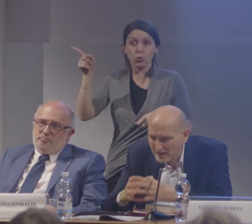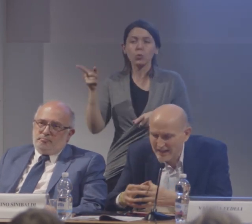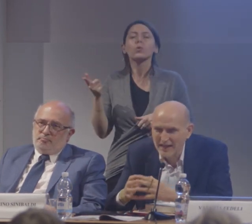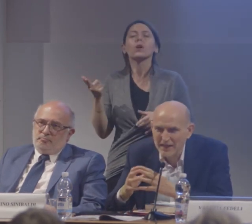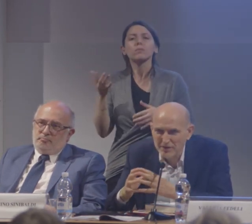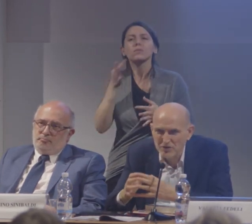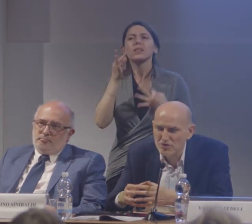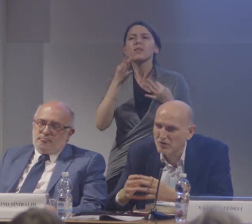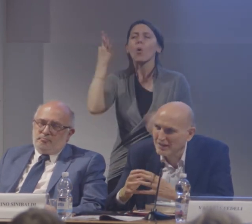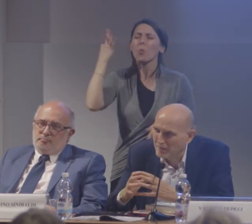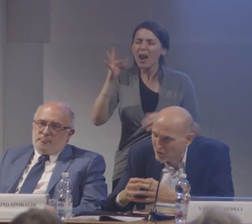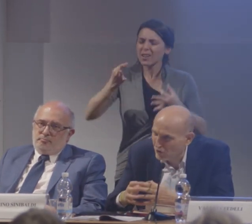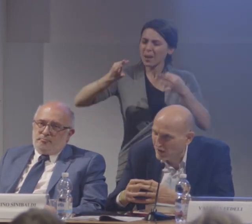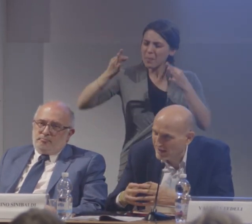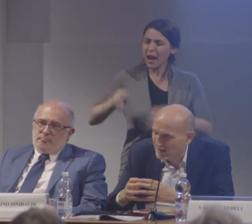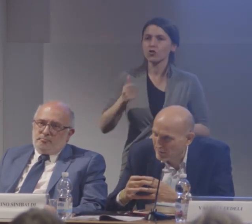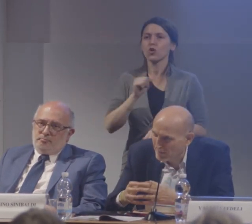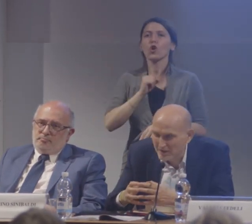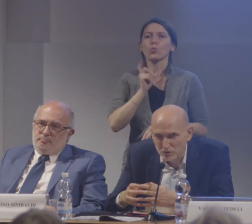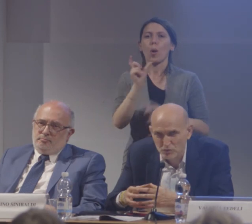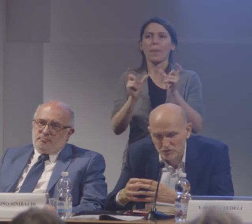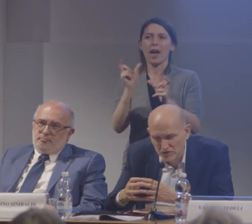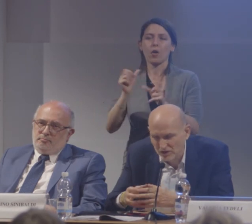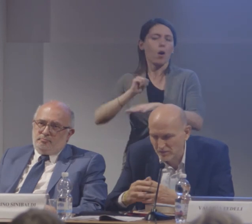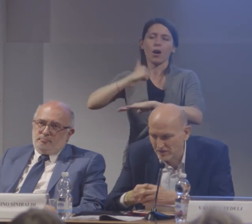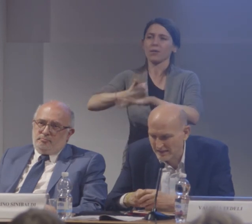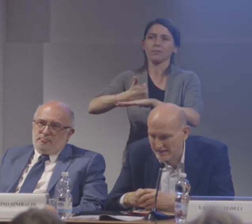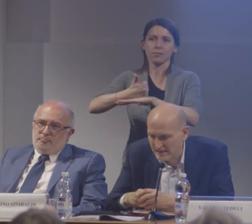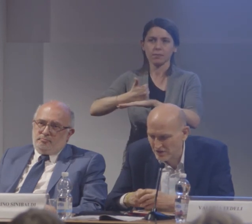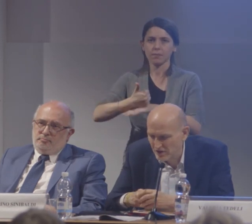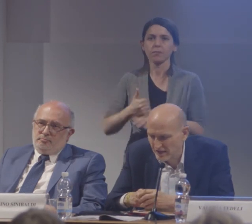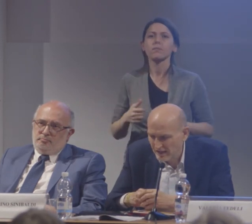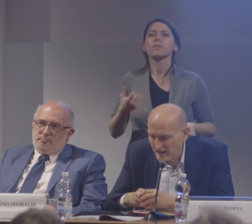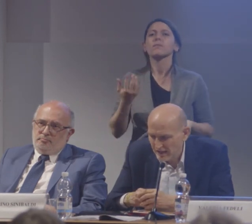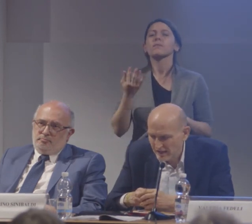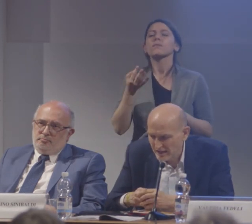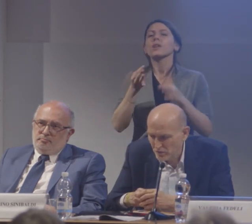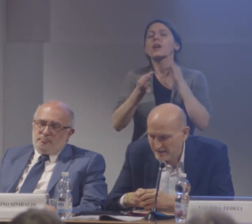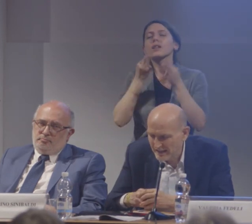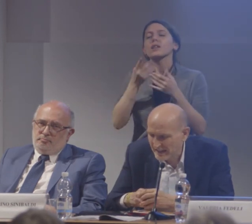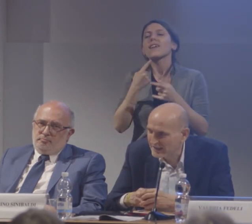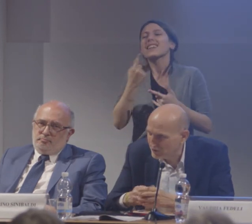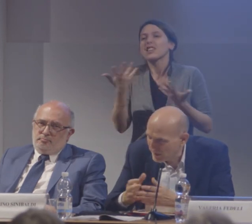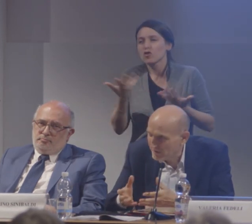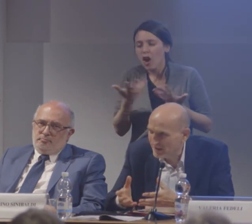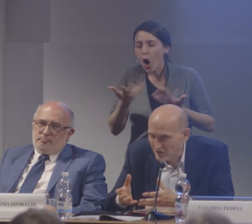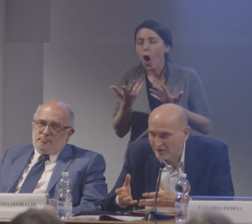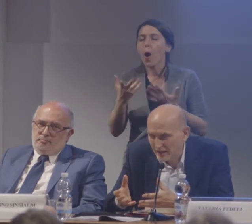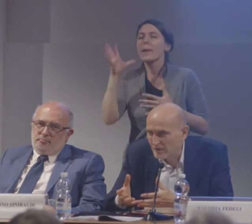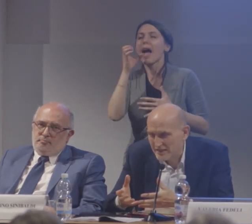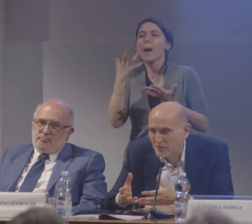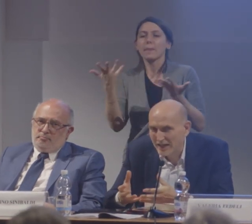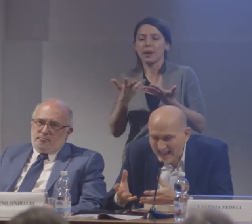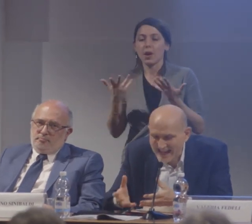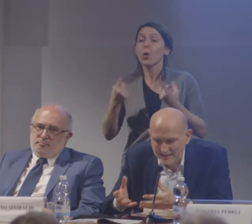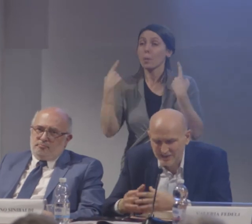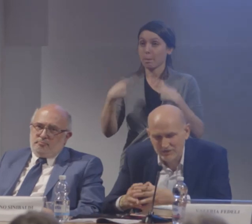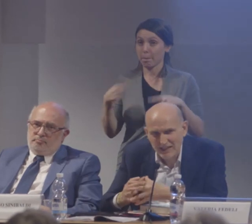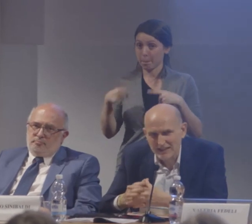con la qualità, la precisione della parola, prima di tutto, cioè di quello che si dice e di come si è in grado di capirlo. E questa